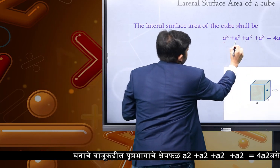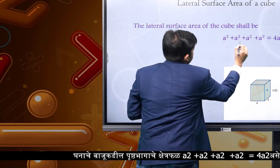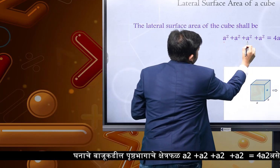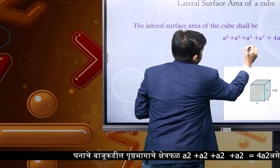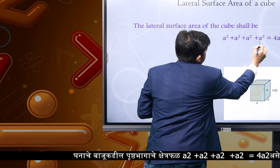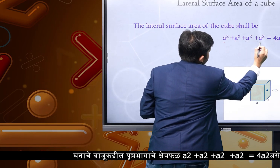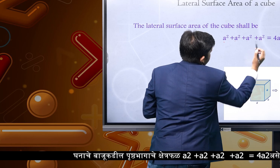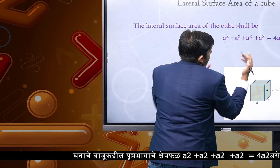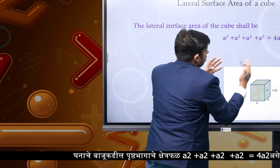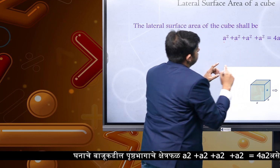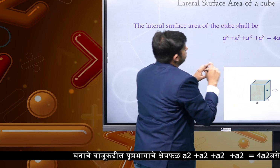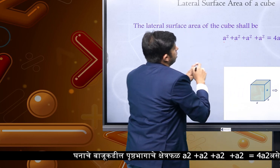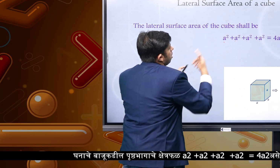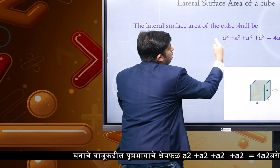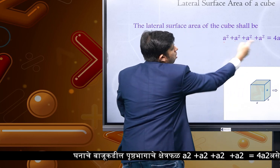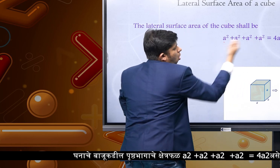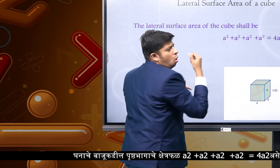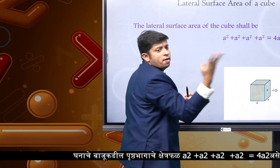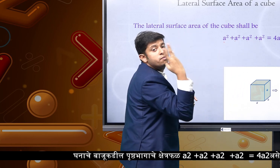बरोबर 4A चा वर्ग असेल.